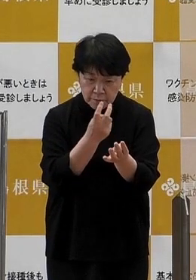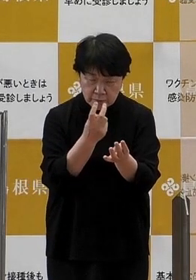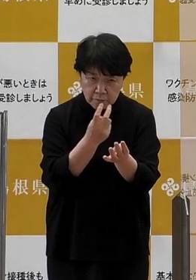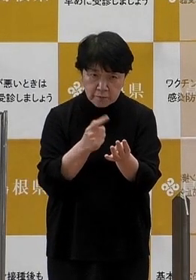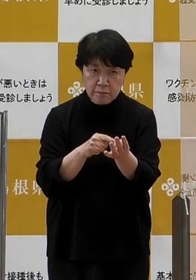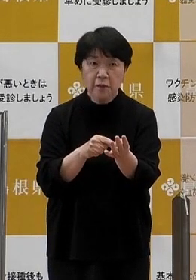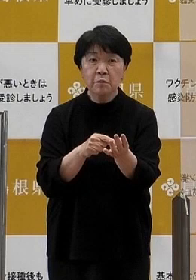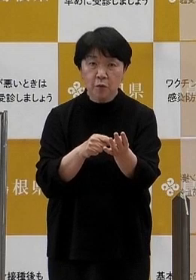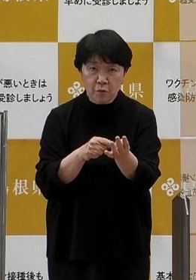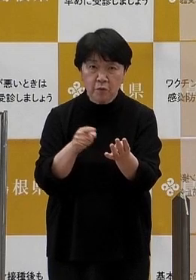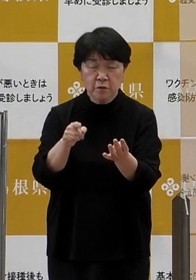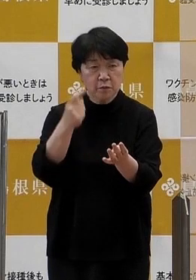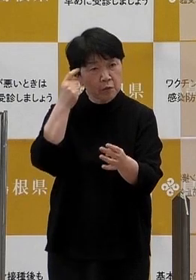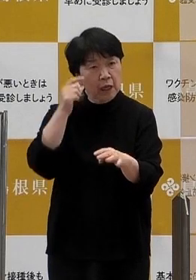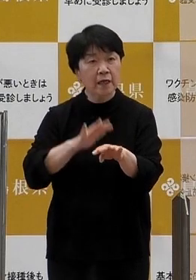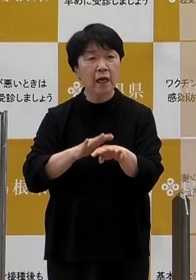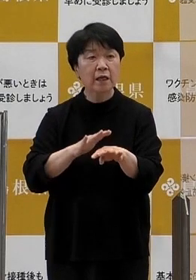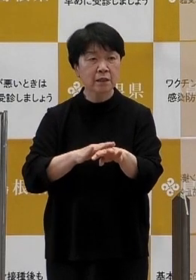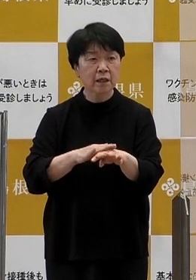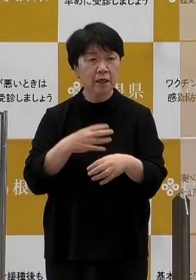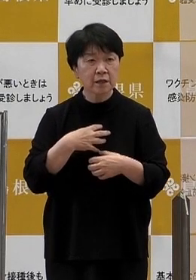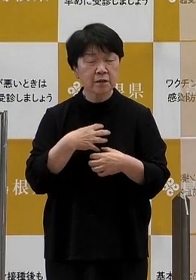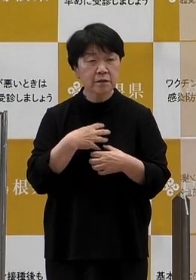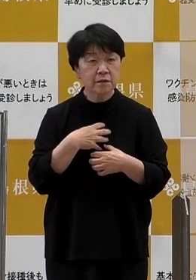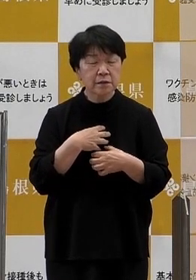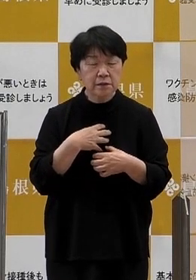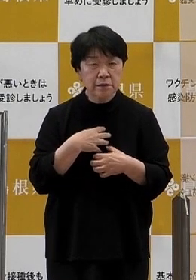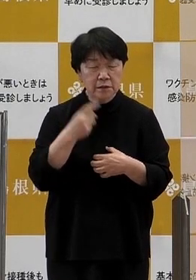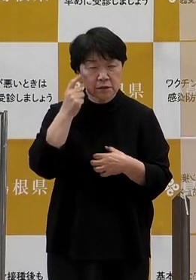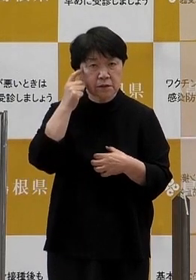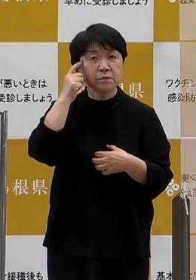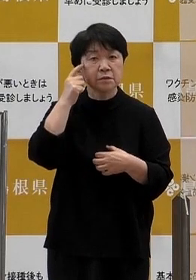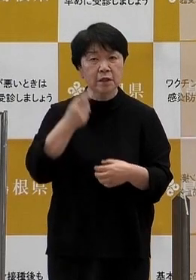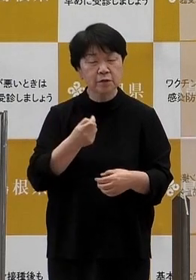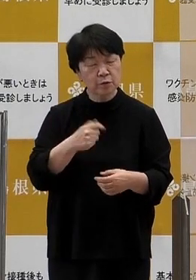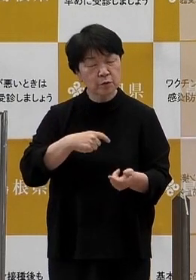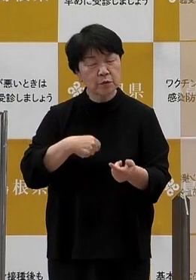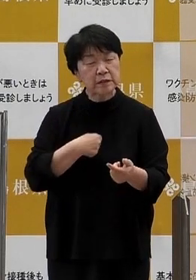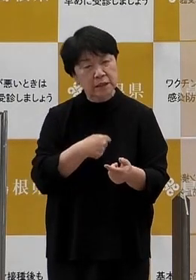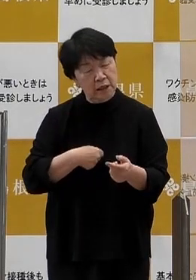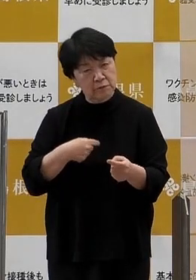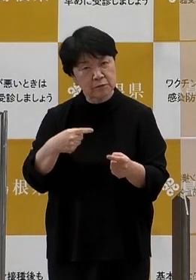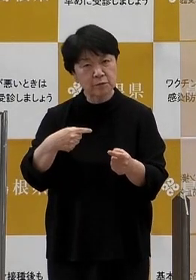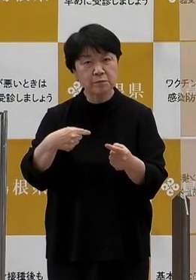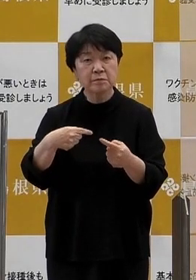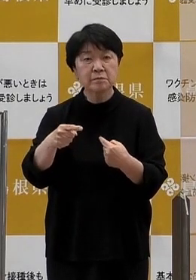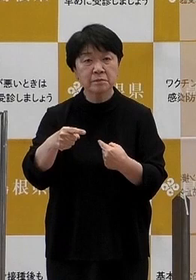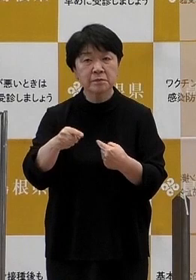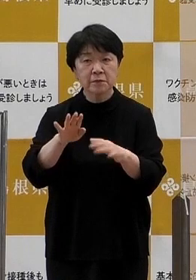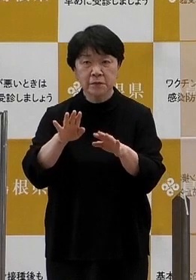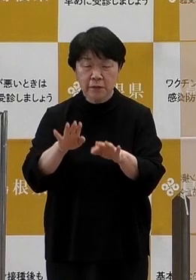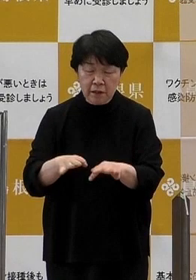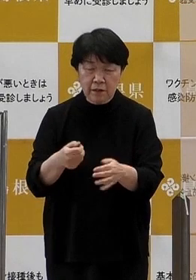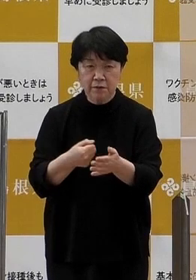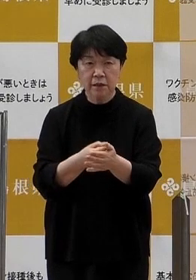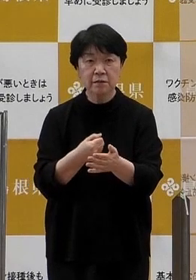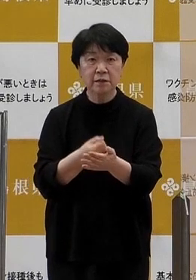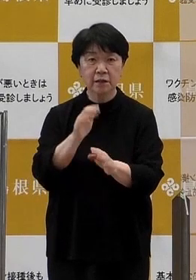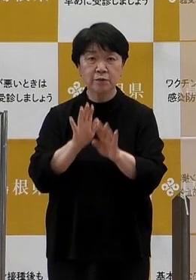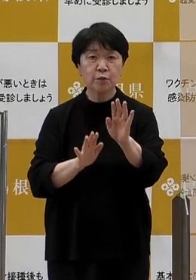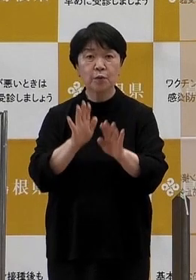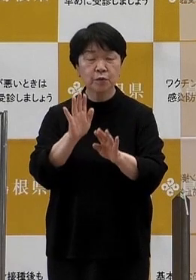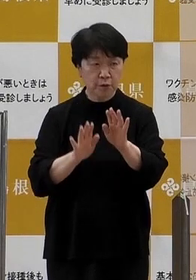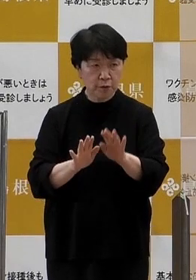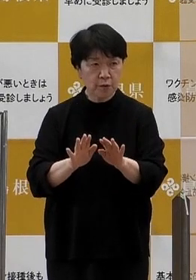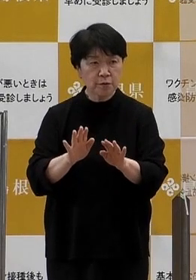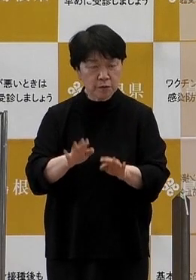方、危機感が全然違うということで、こういう残念な状況になっているというふうに私自身は受け止め